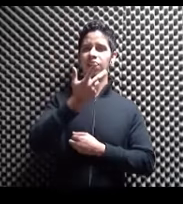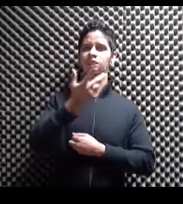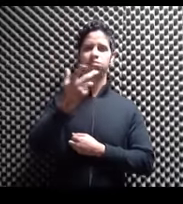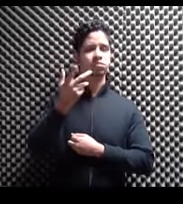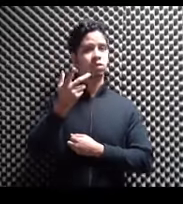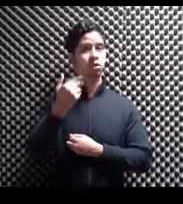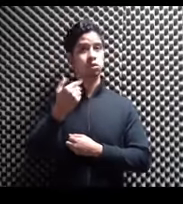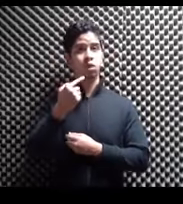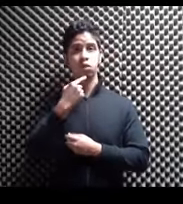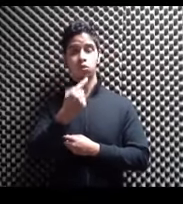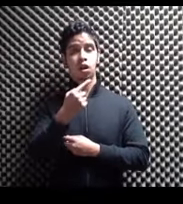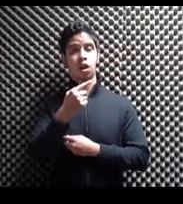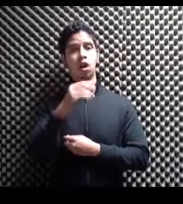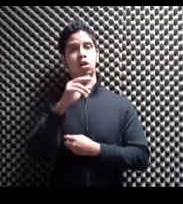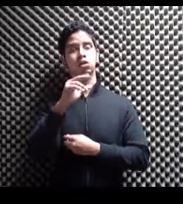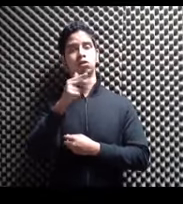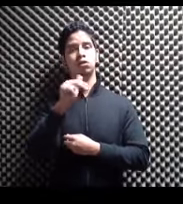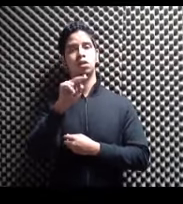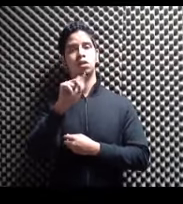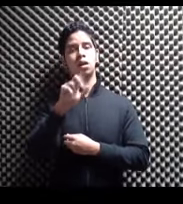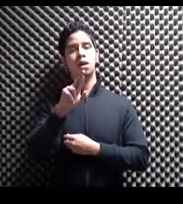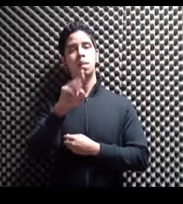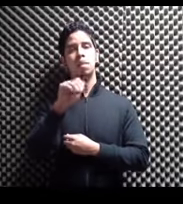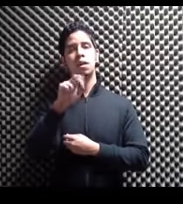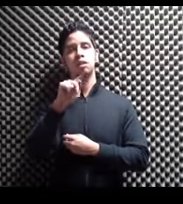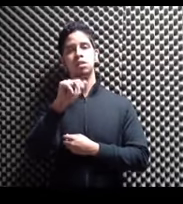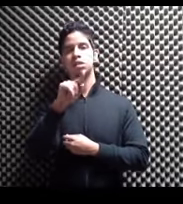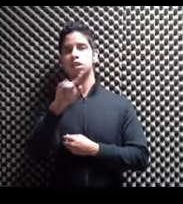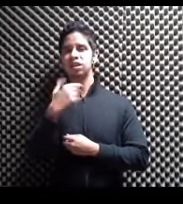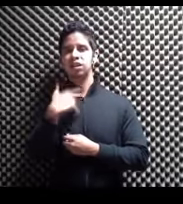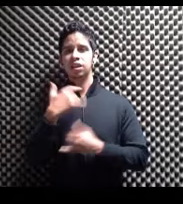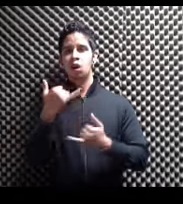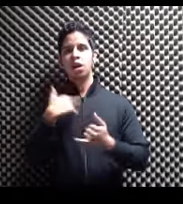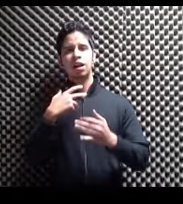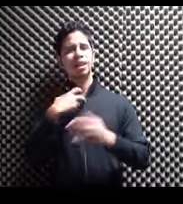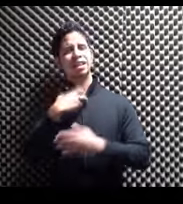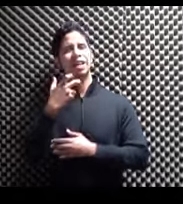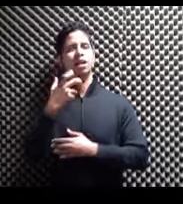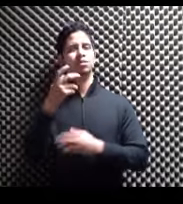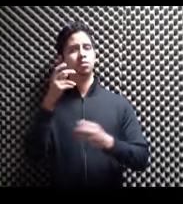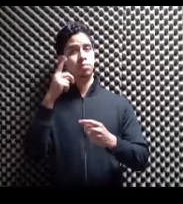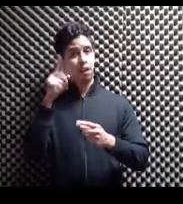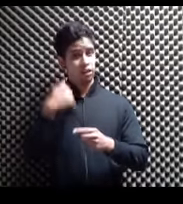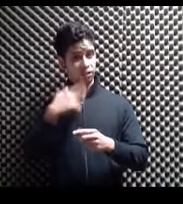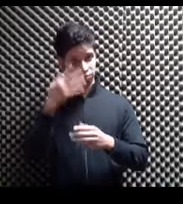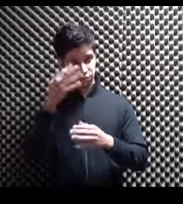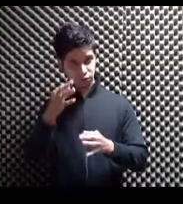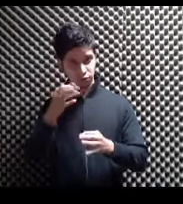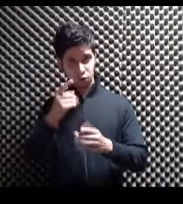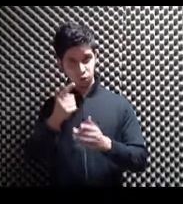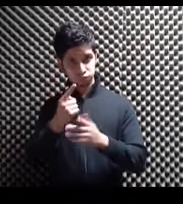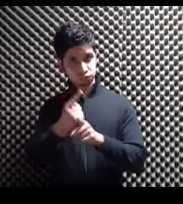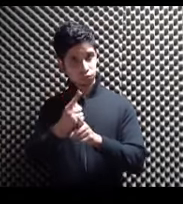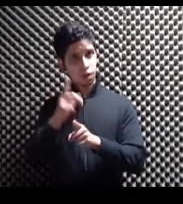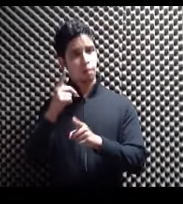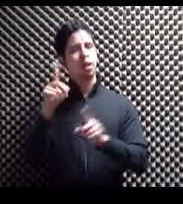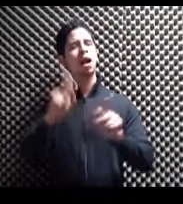el audio y él lo que hace es acaba de explotar la bocina. Para la gente que está esta hora escuchándolo por radio. Ajá.